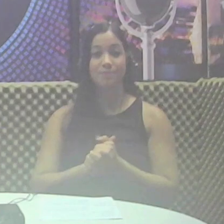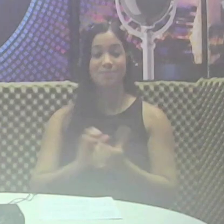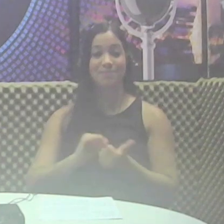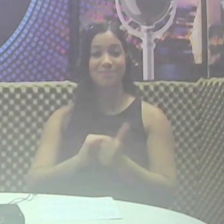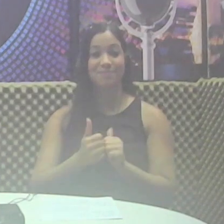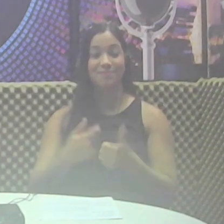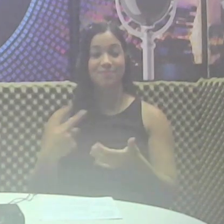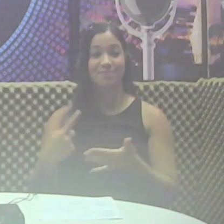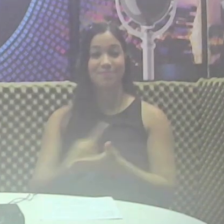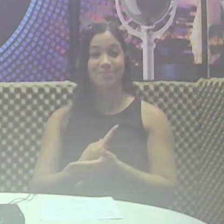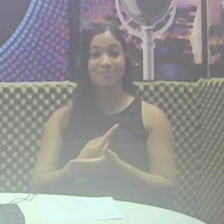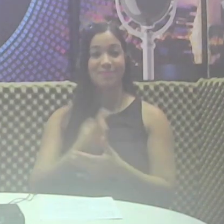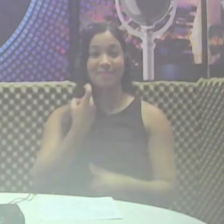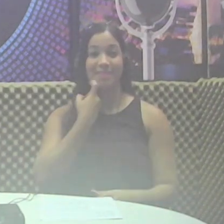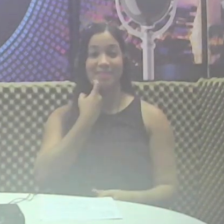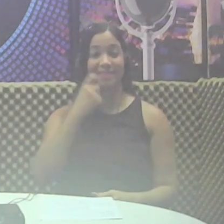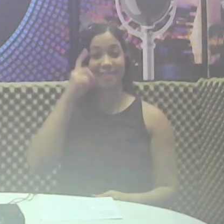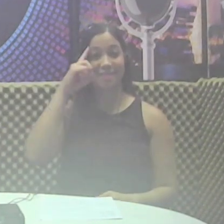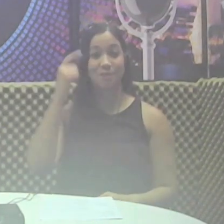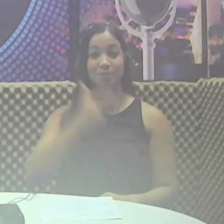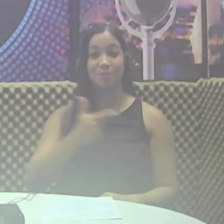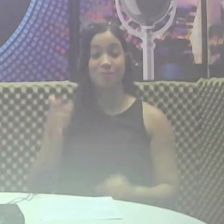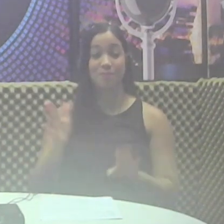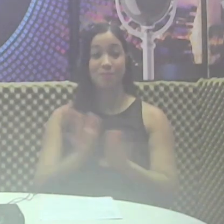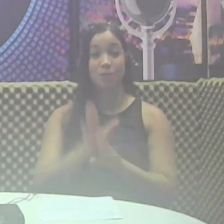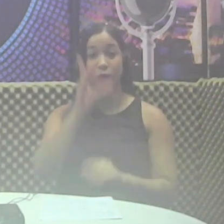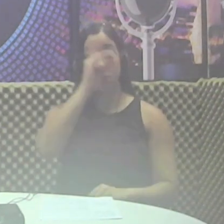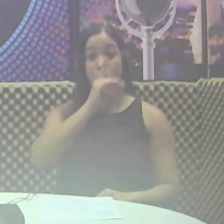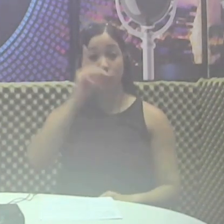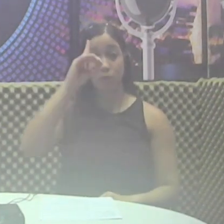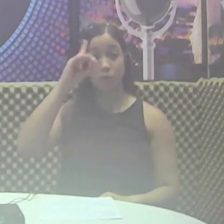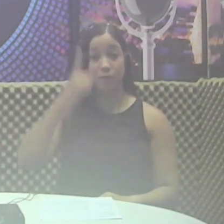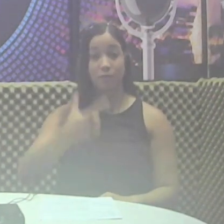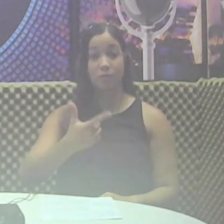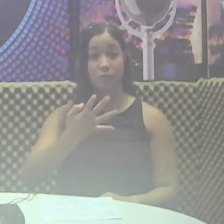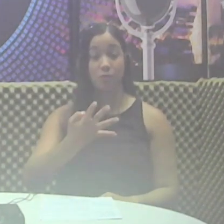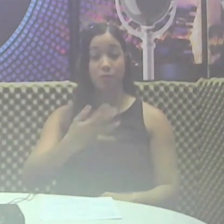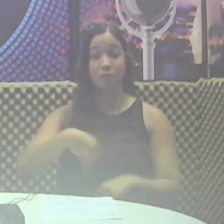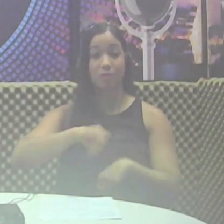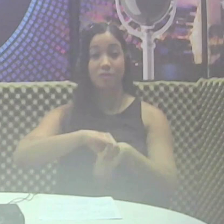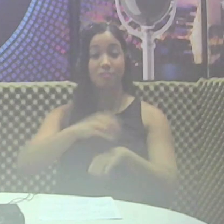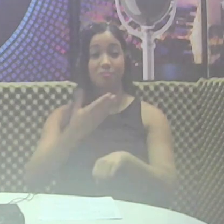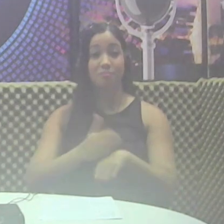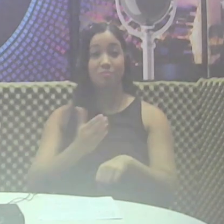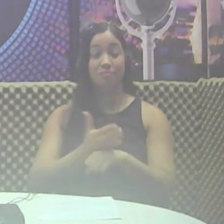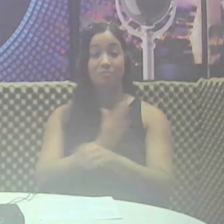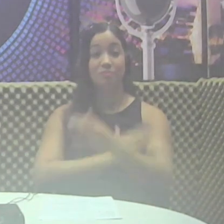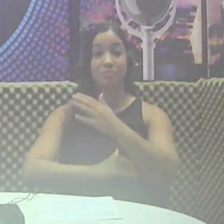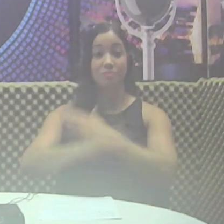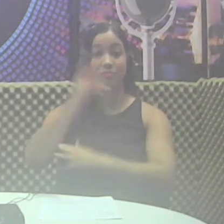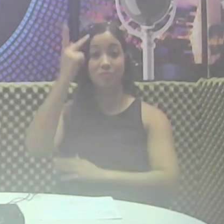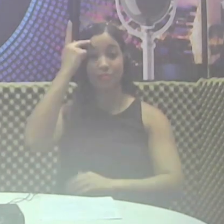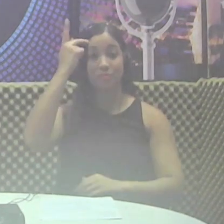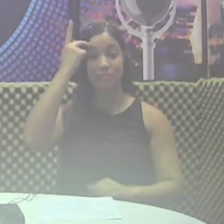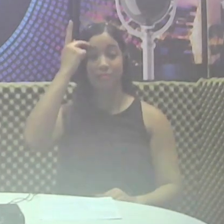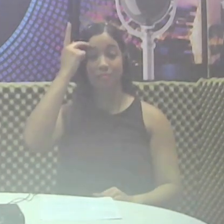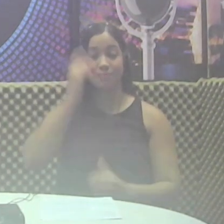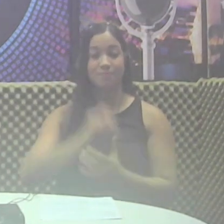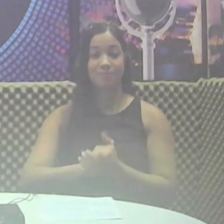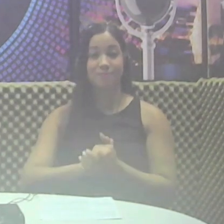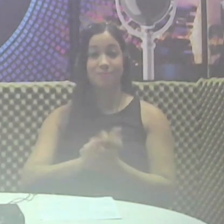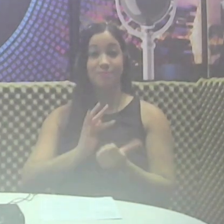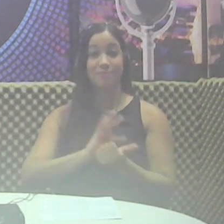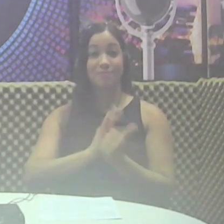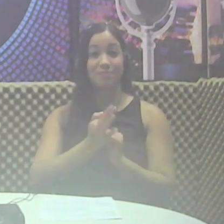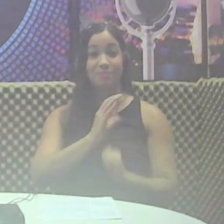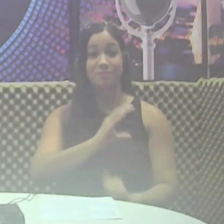acontece entre sexta, dia 22, e domingo, 24, no Centro de Treinamento Paralímpico em São Paulo. A FUTEL